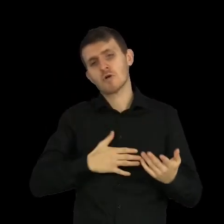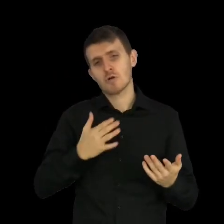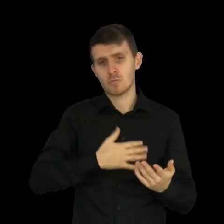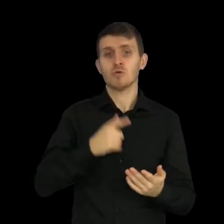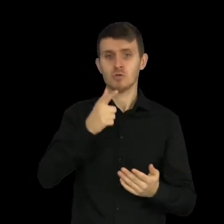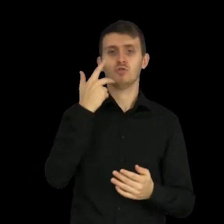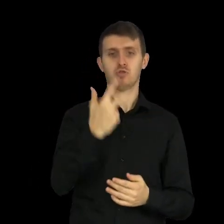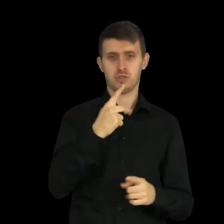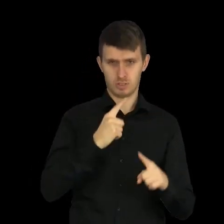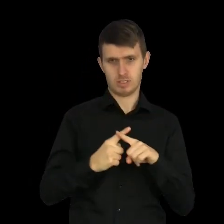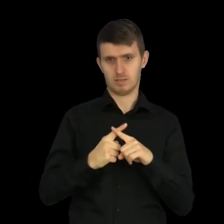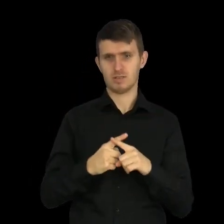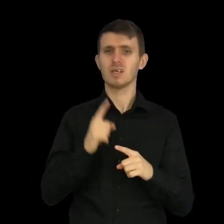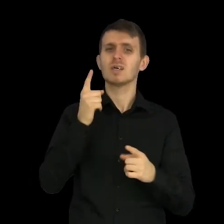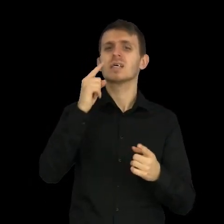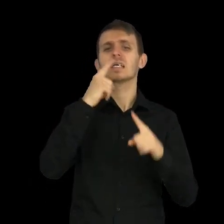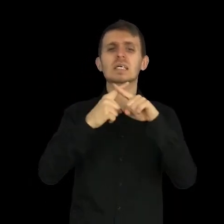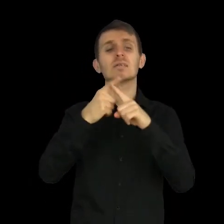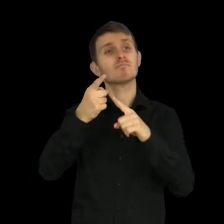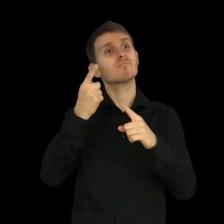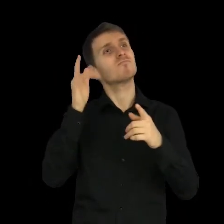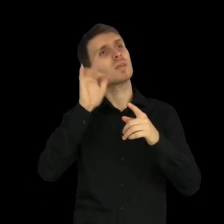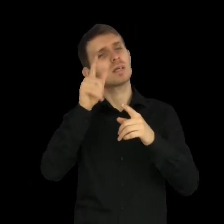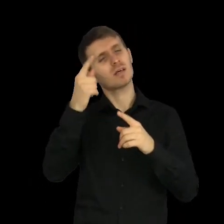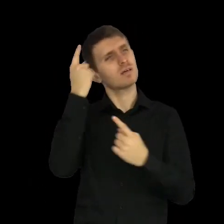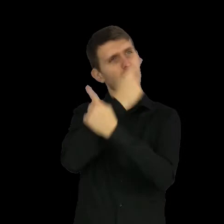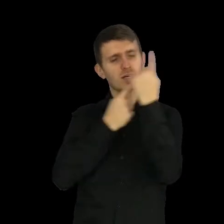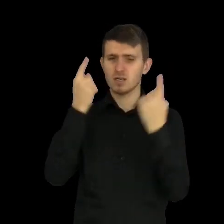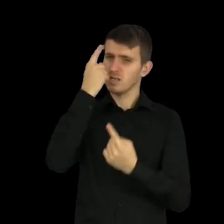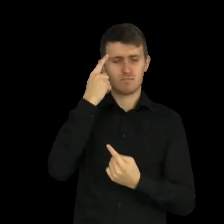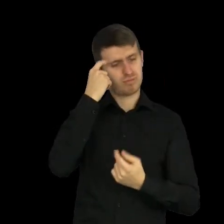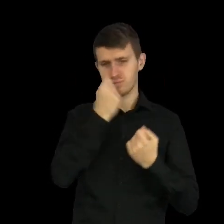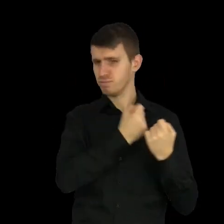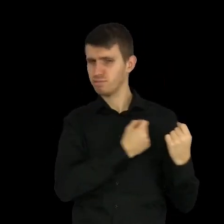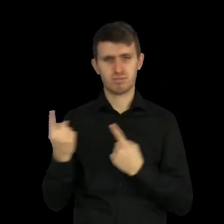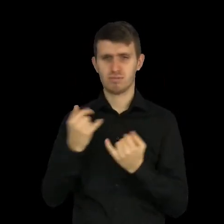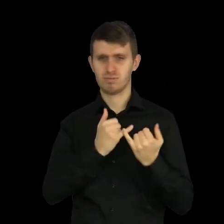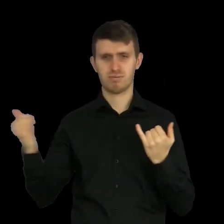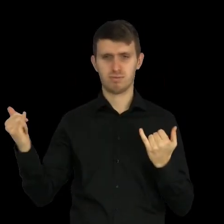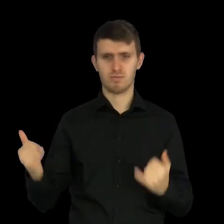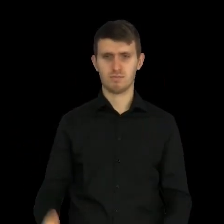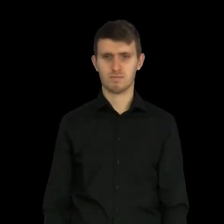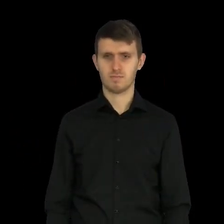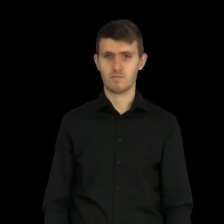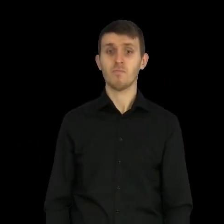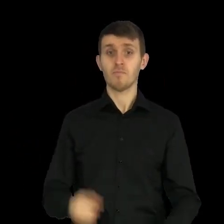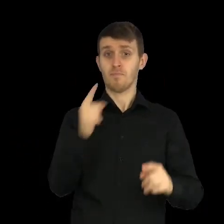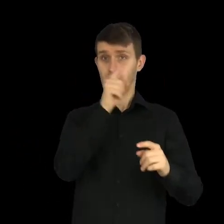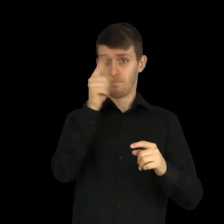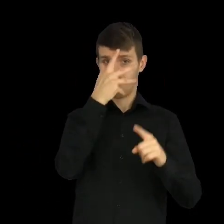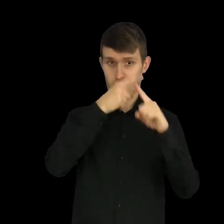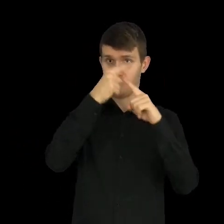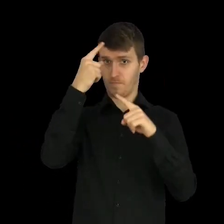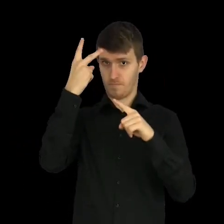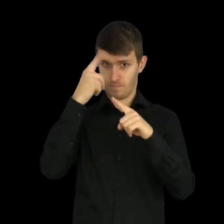sztuki pozostawia 3 sztuki. Tutaj tym czymkolwiek są x. Zatem tę część